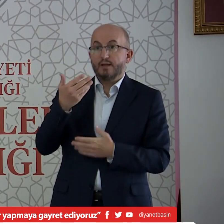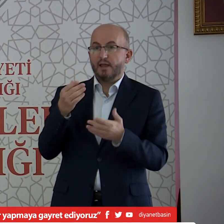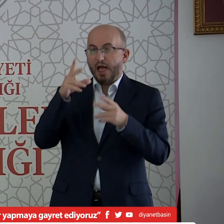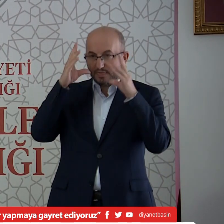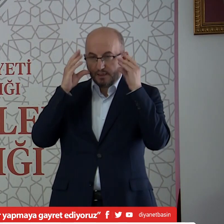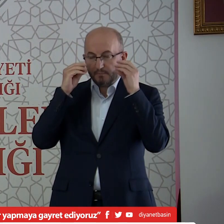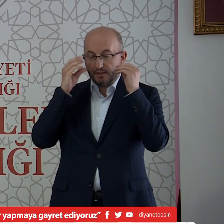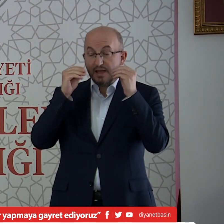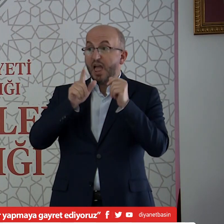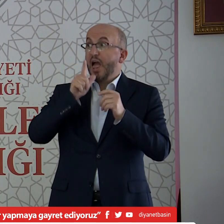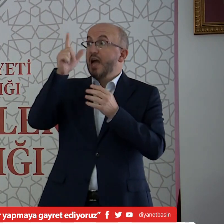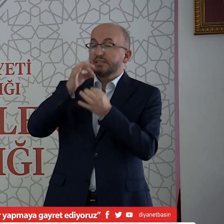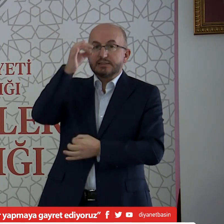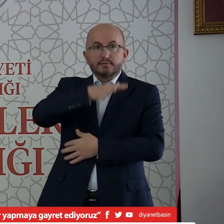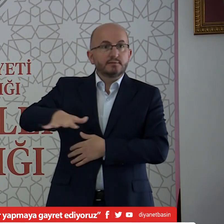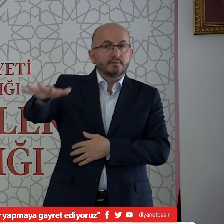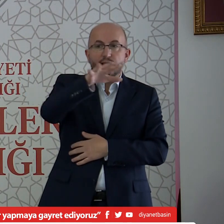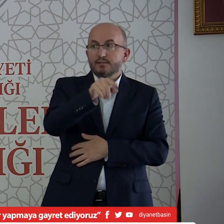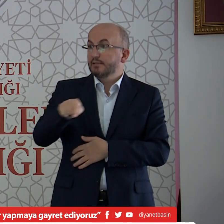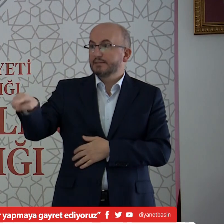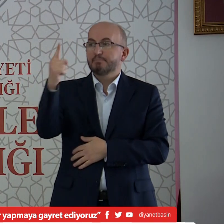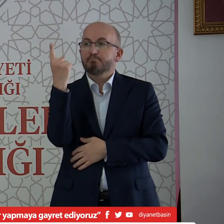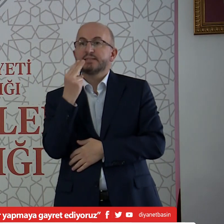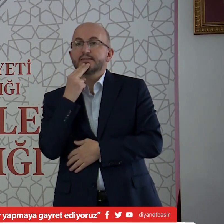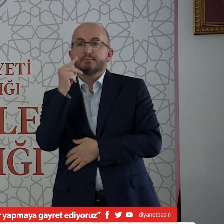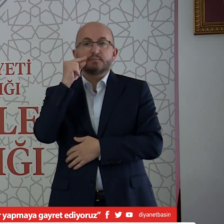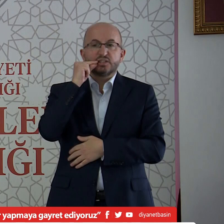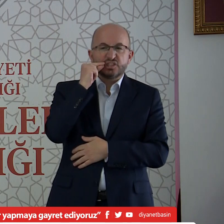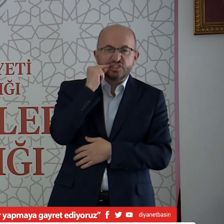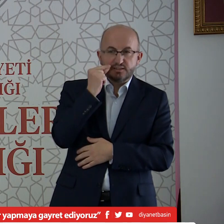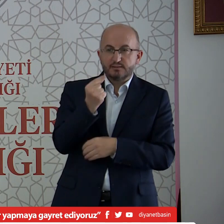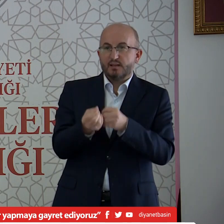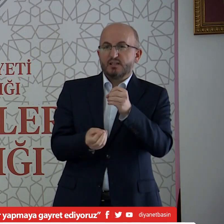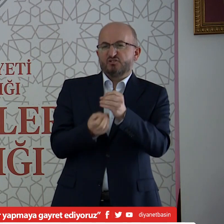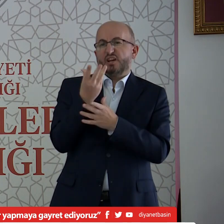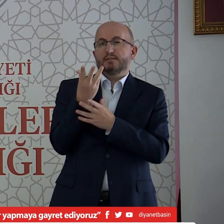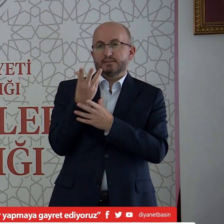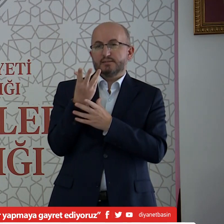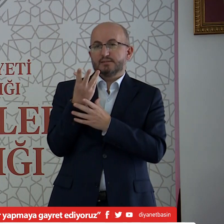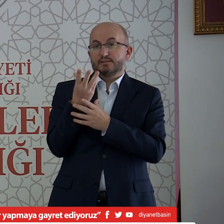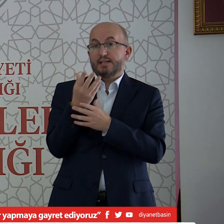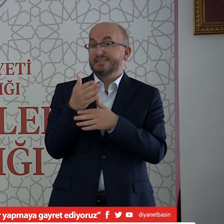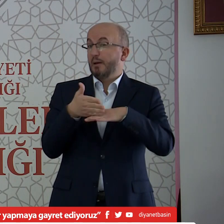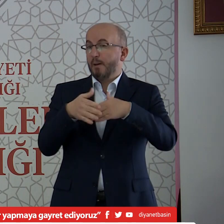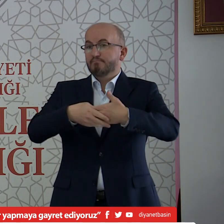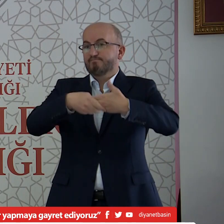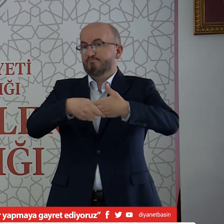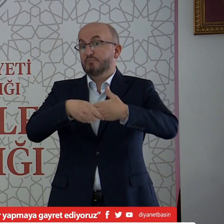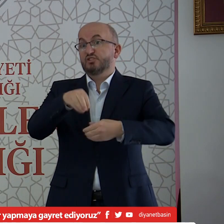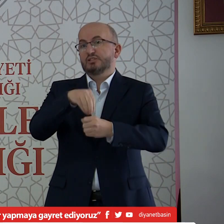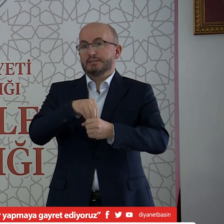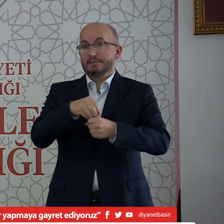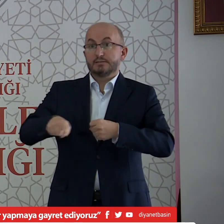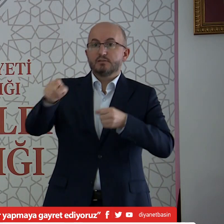Yani ey insanlar, biz sizi bir erkekten ve bir kadından yarattık ve tanışasınız diye